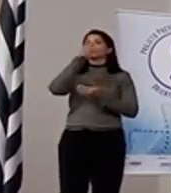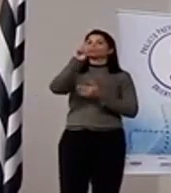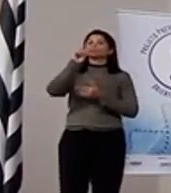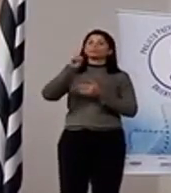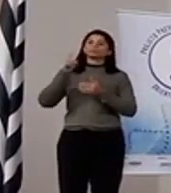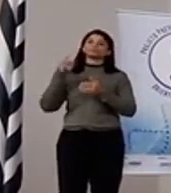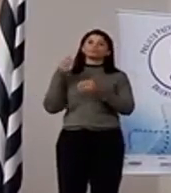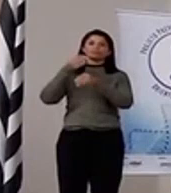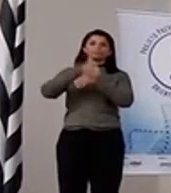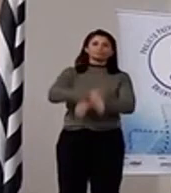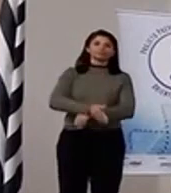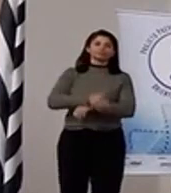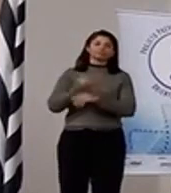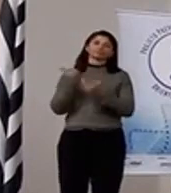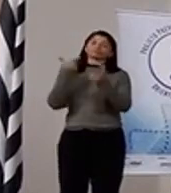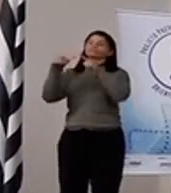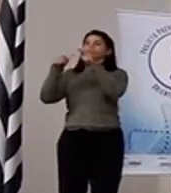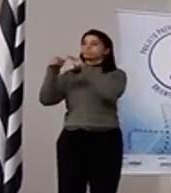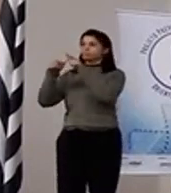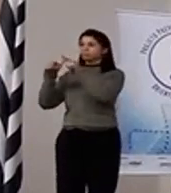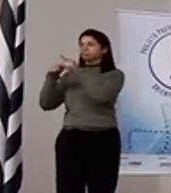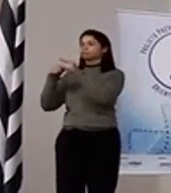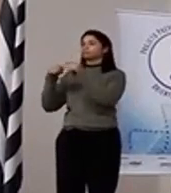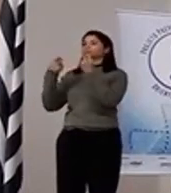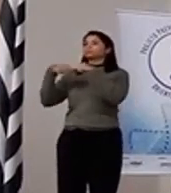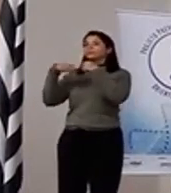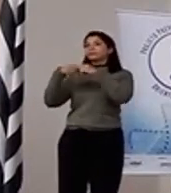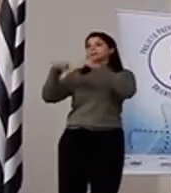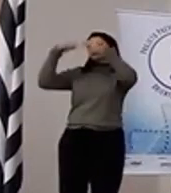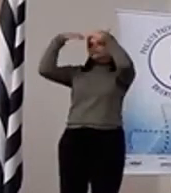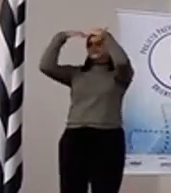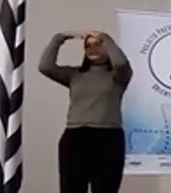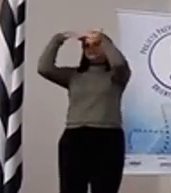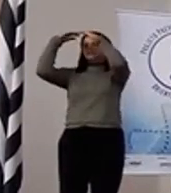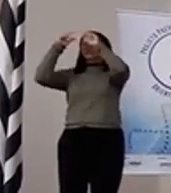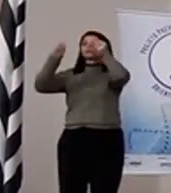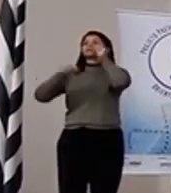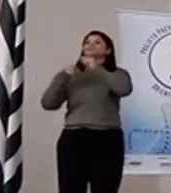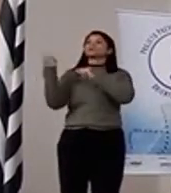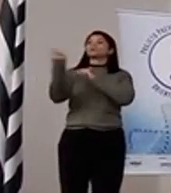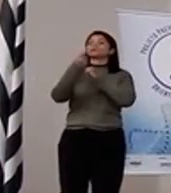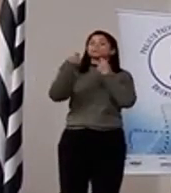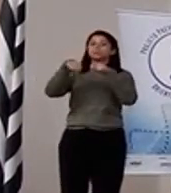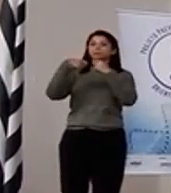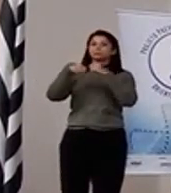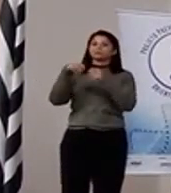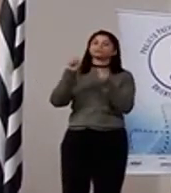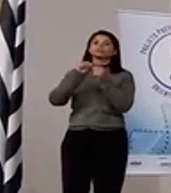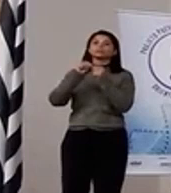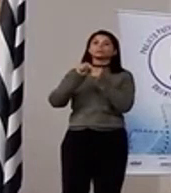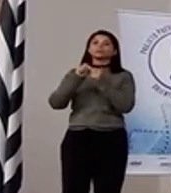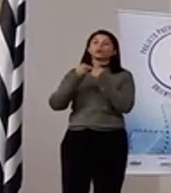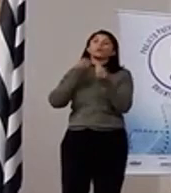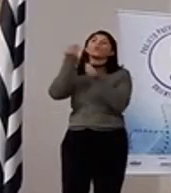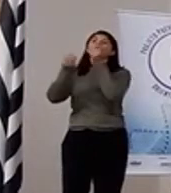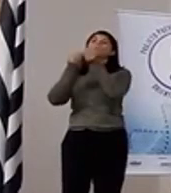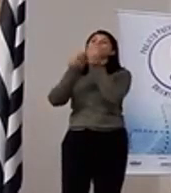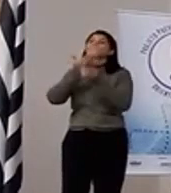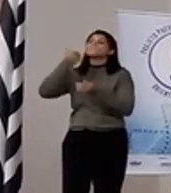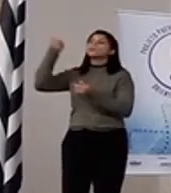que isso é uma reflexão que a gente possa fazer também para como melhorar também, né, no serviço de saúde também, do